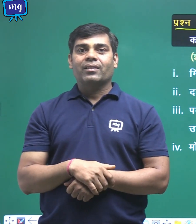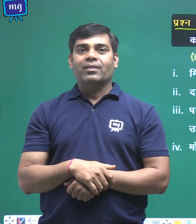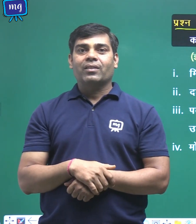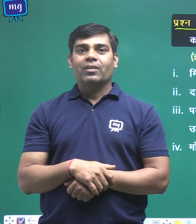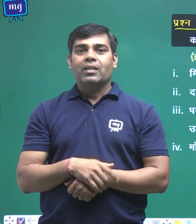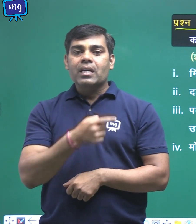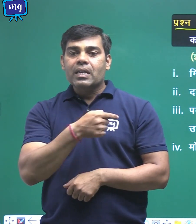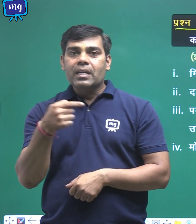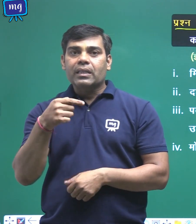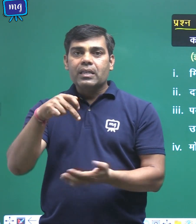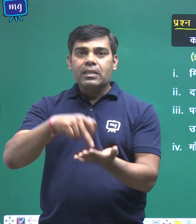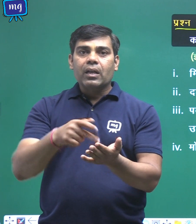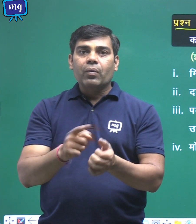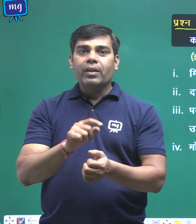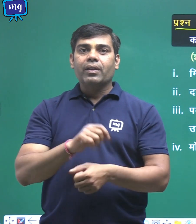रिक्त स्थानों की